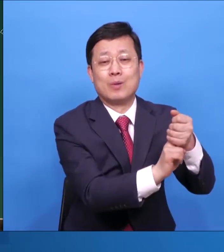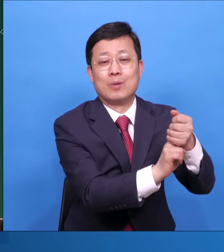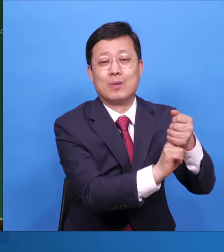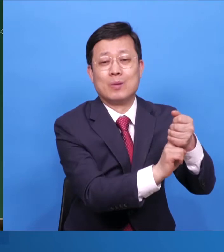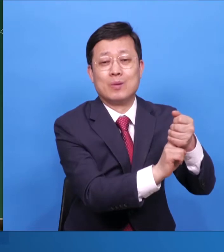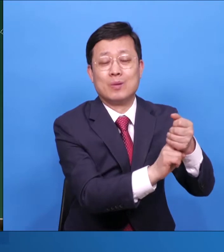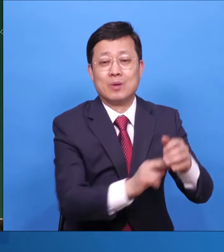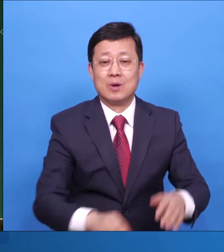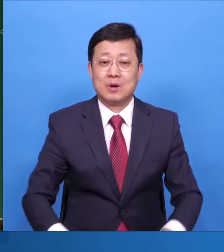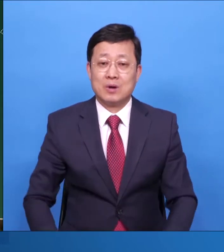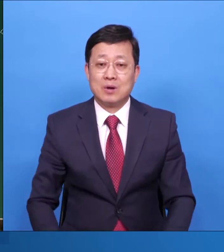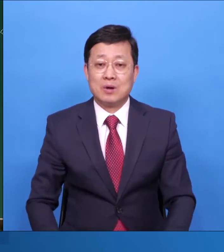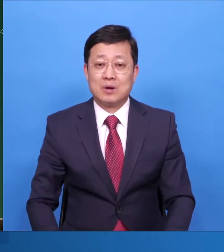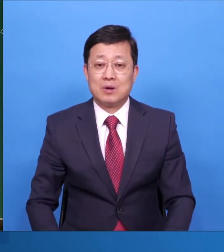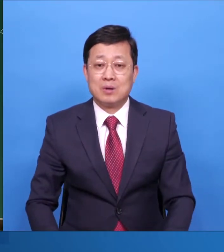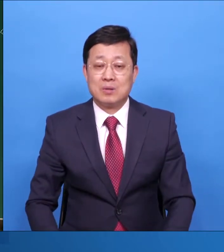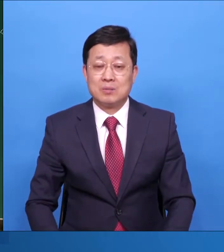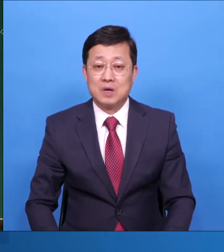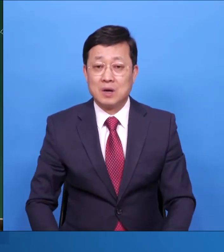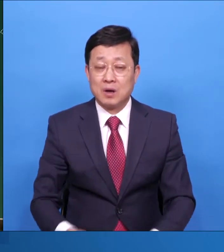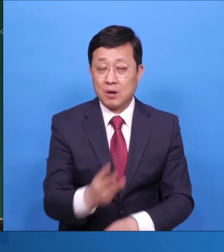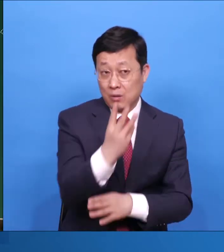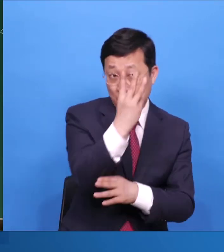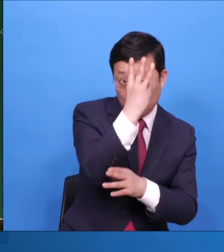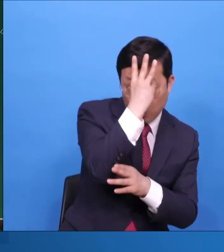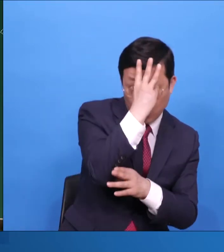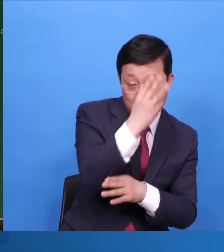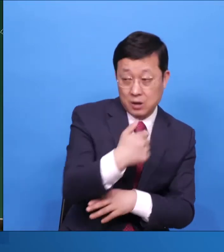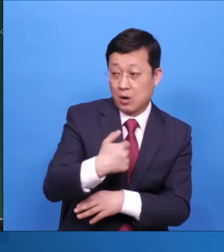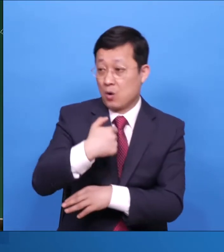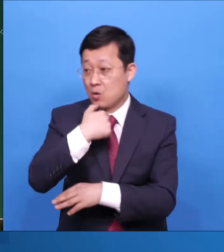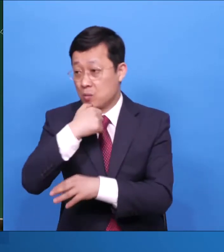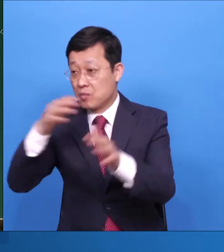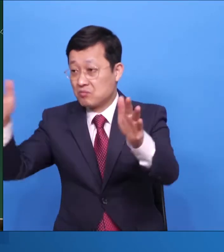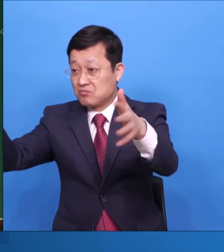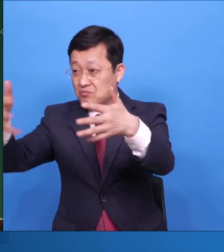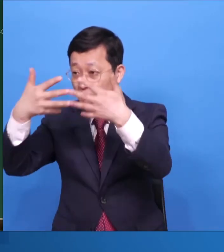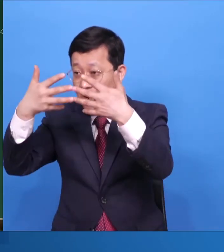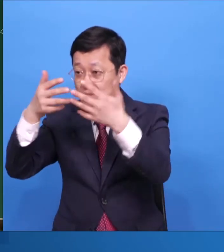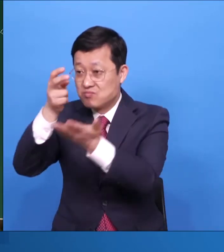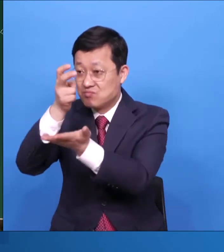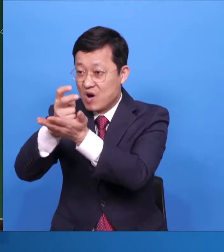사람은 자기의 어떤 카테고리 벗어나면 무조건 사형이야. Si salían de las